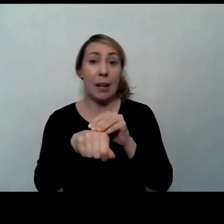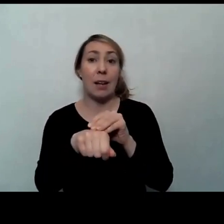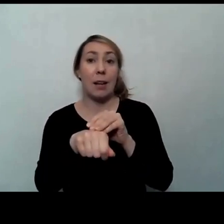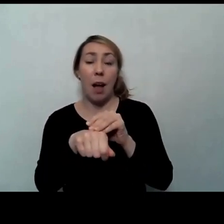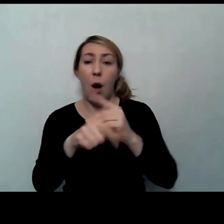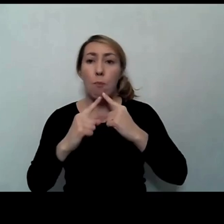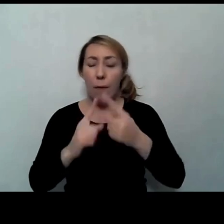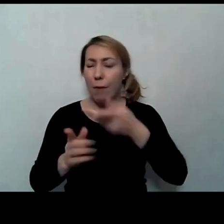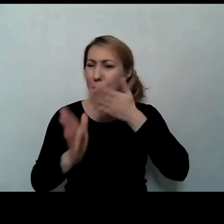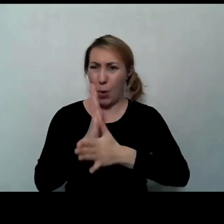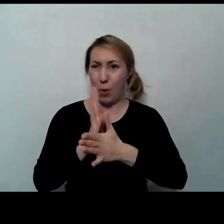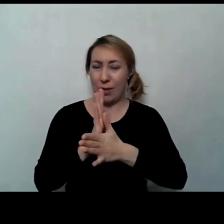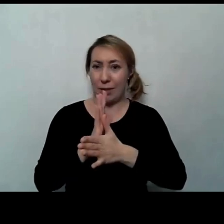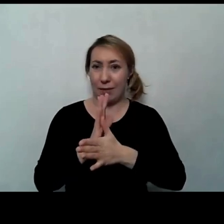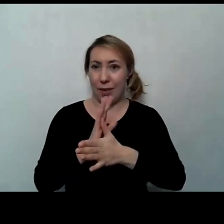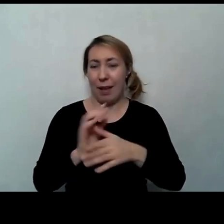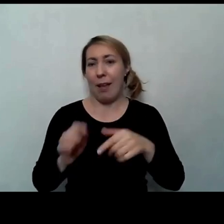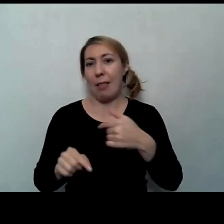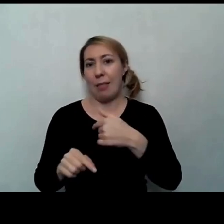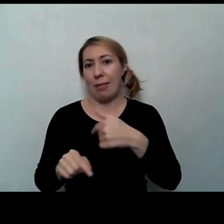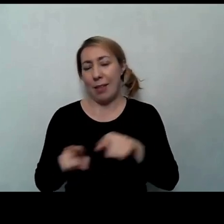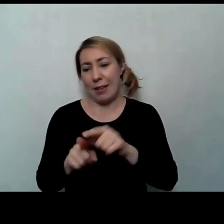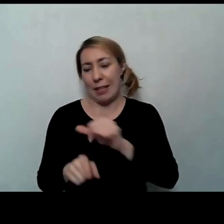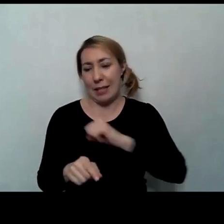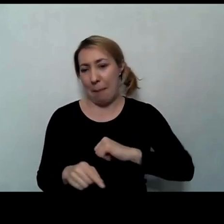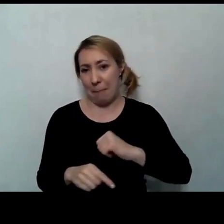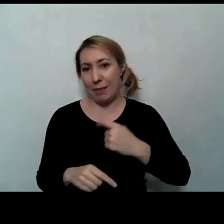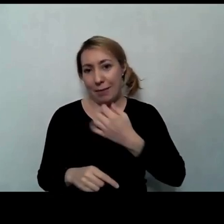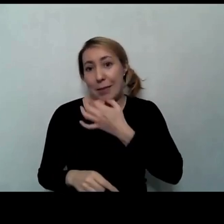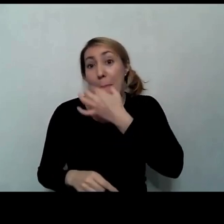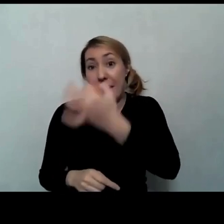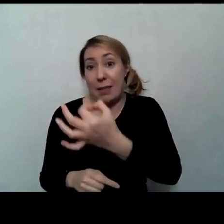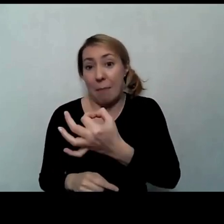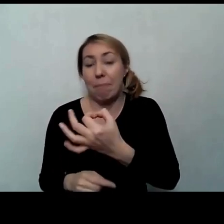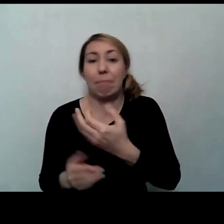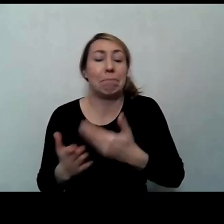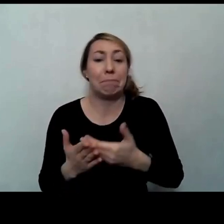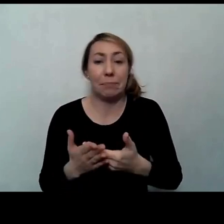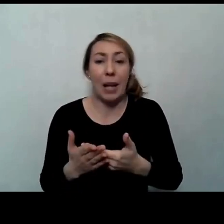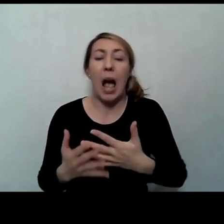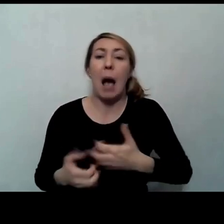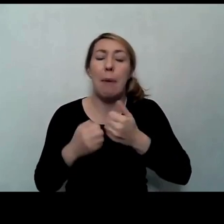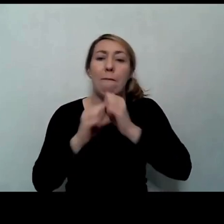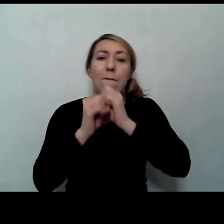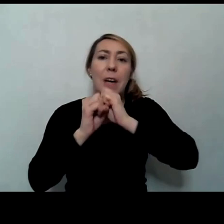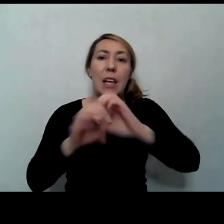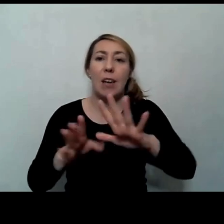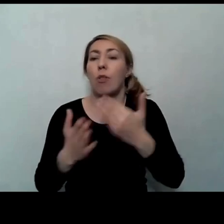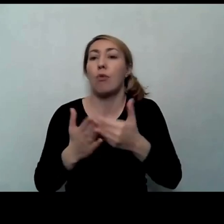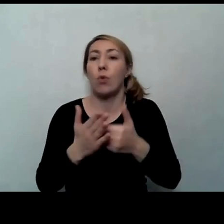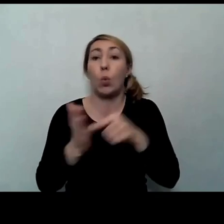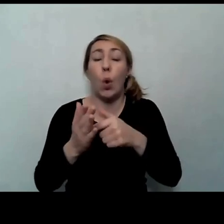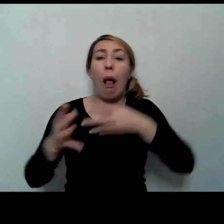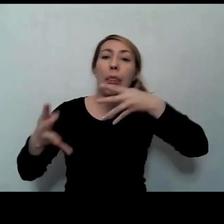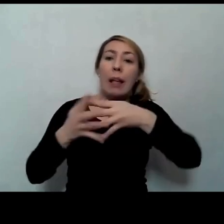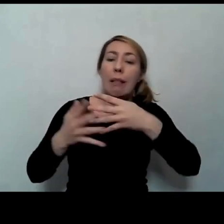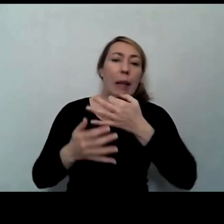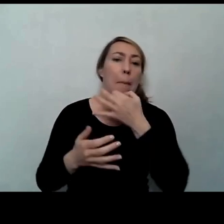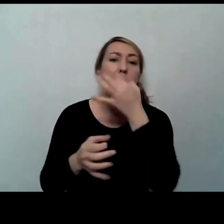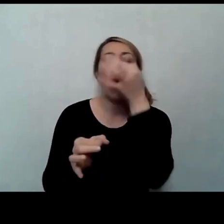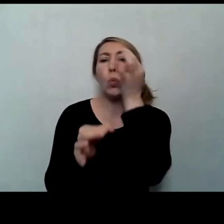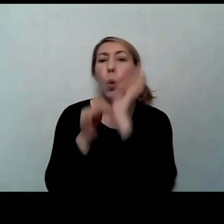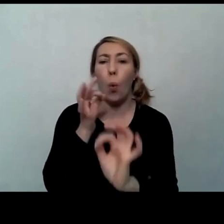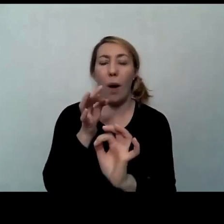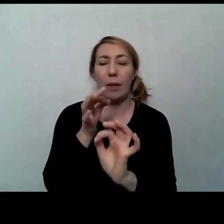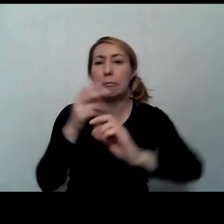powiem to wprost, sama zadam to pytanie, może ono jest problematyczne, dlatego żeby wyjaśnić, dlaczego te testy nie pytają dokładnie